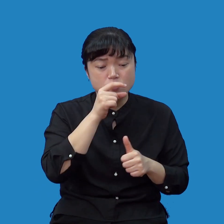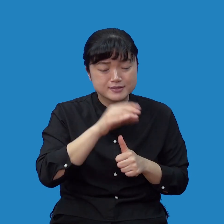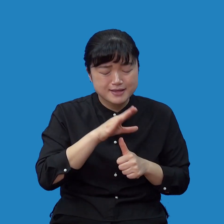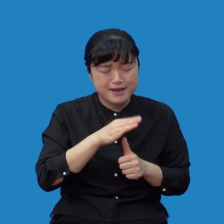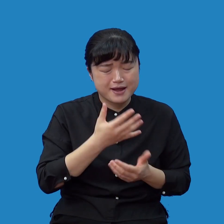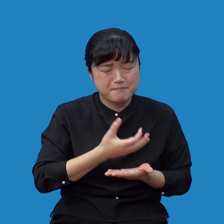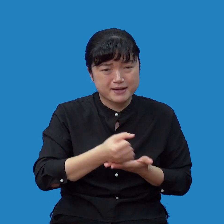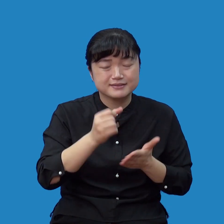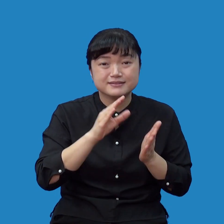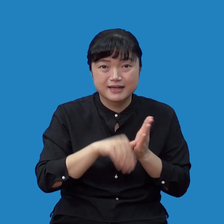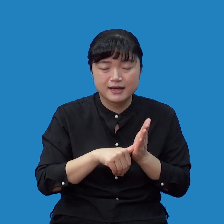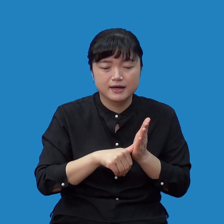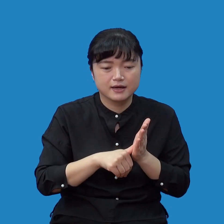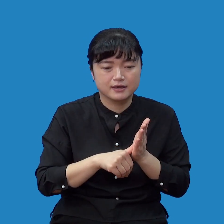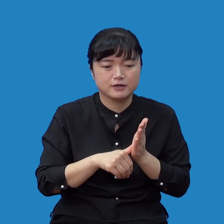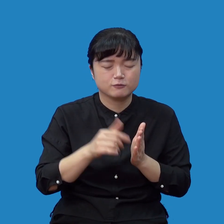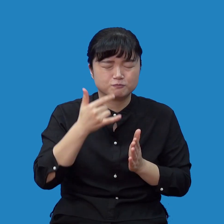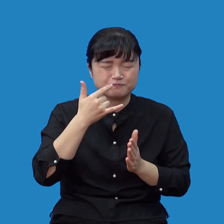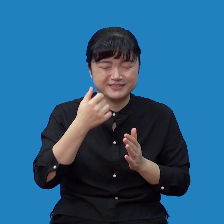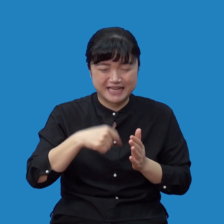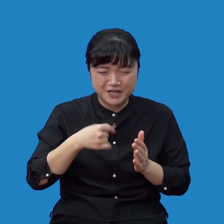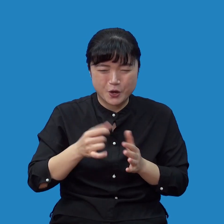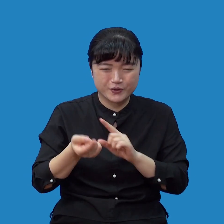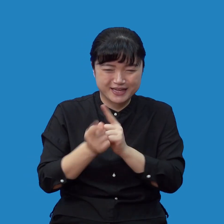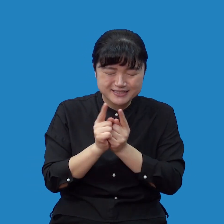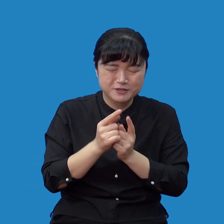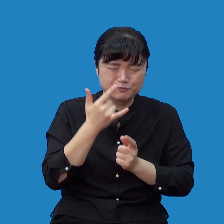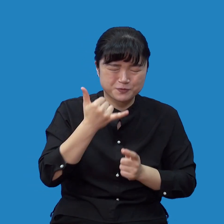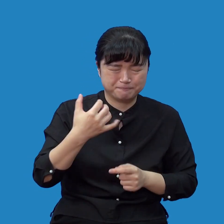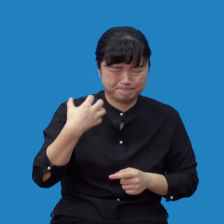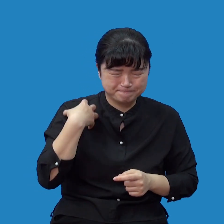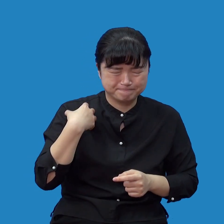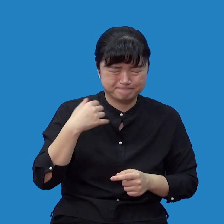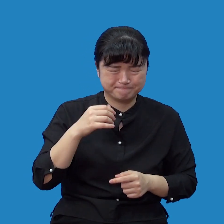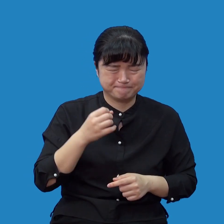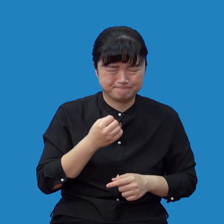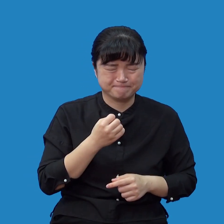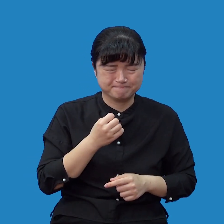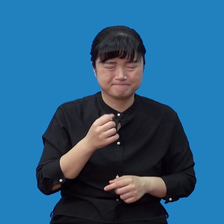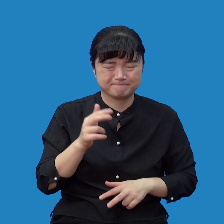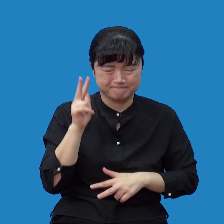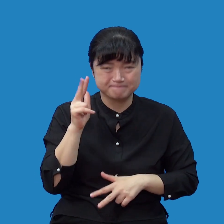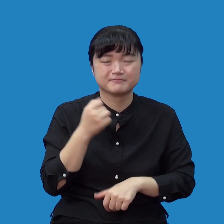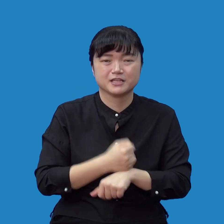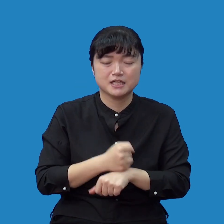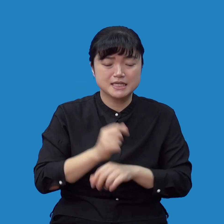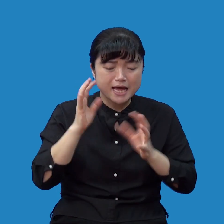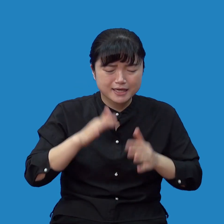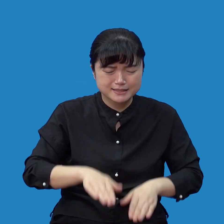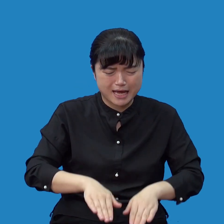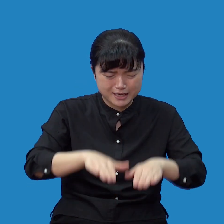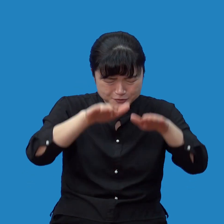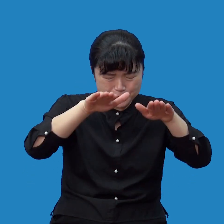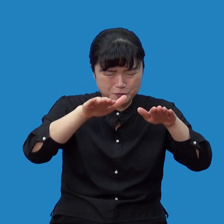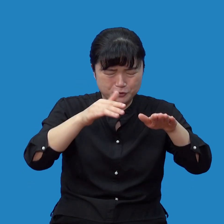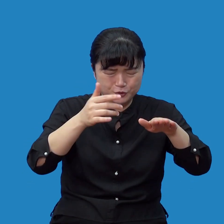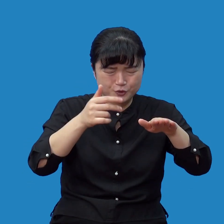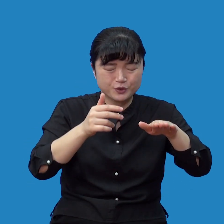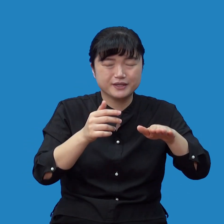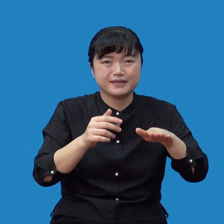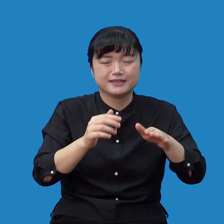자녀를 대신해서 믿음을 고백하고 서약합니다. 이 아이가 자라나서 그리스도를 주와 구원자로